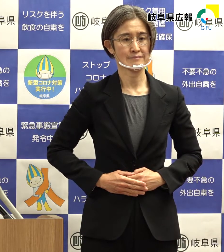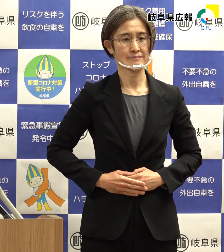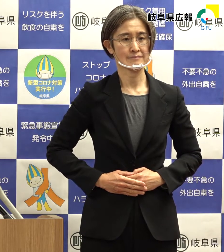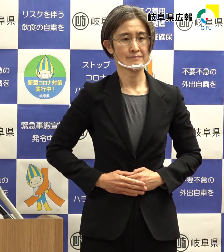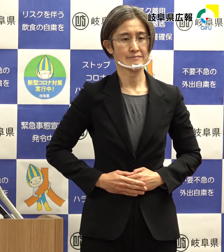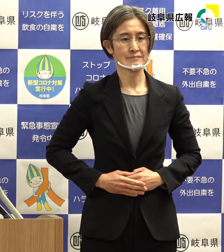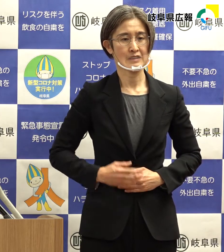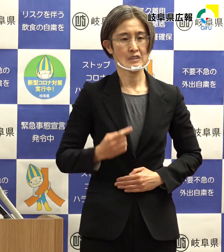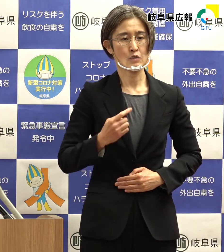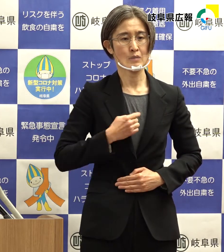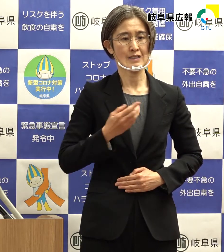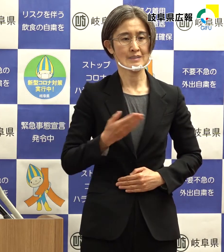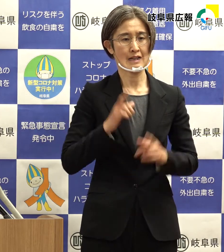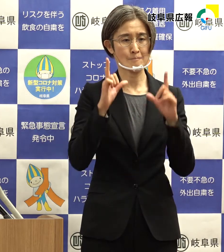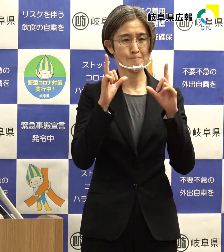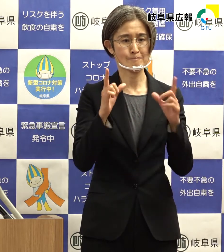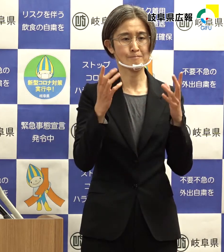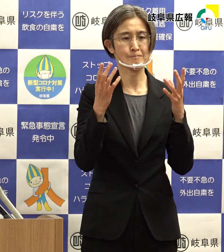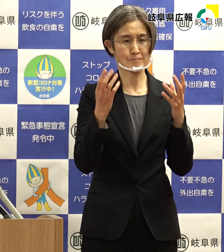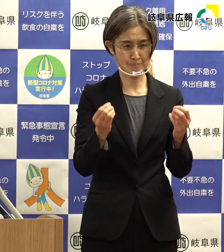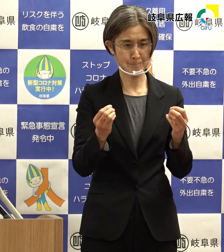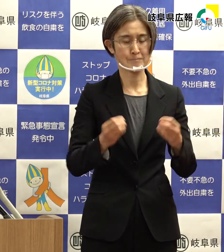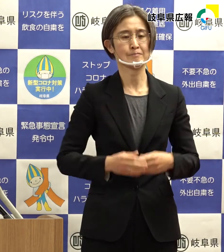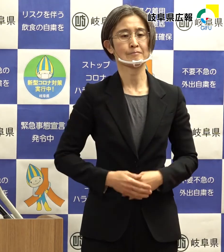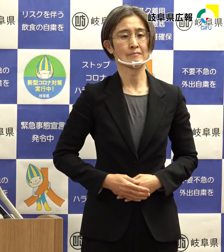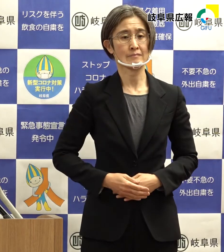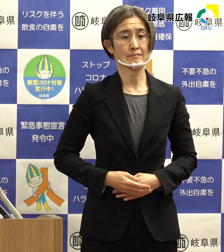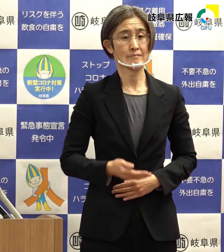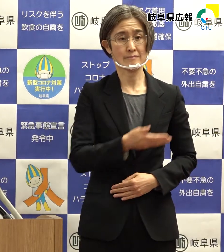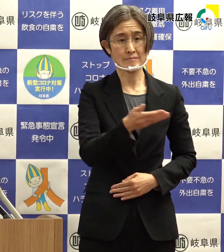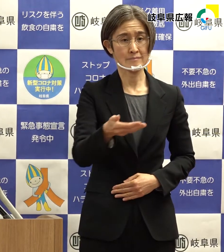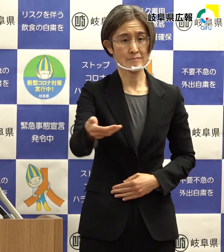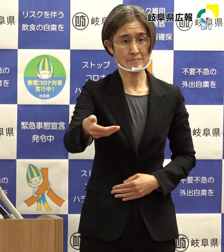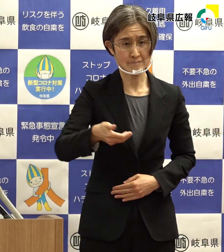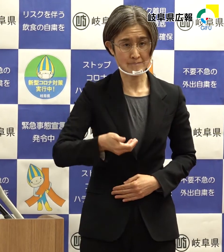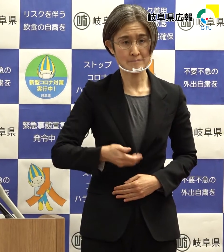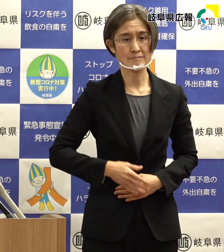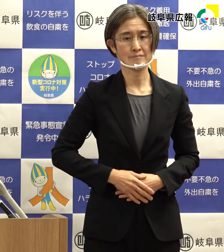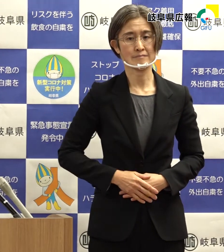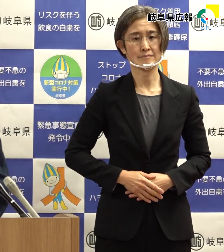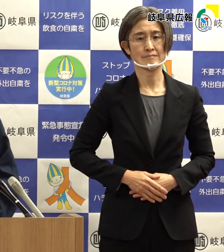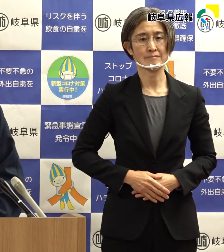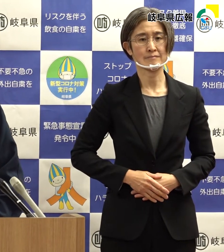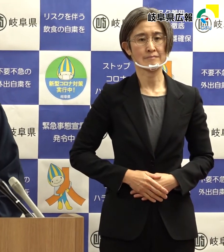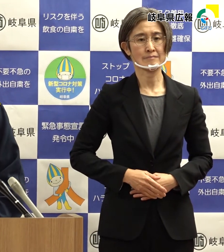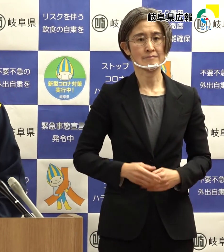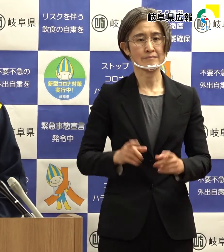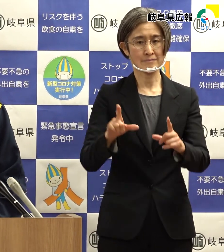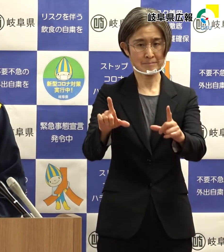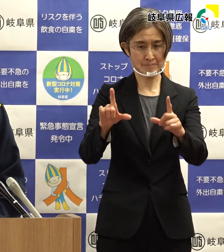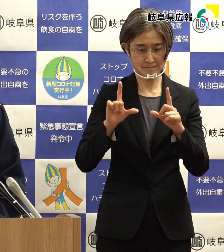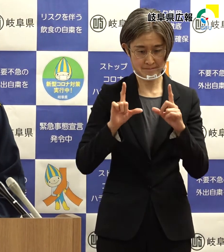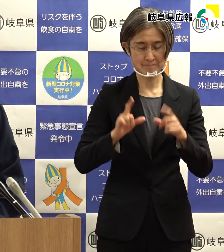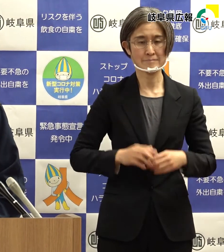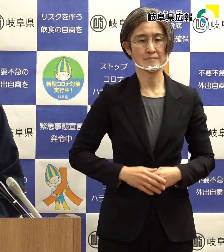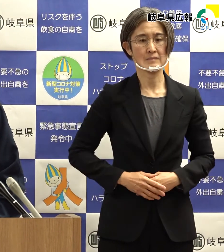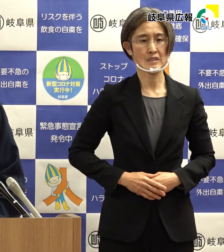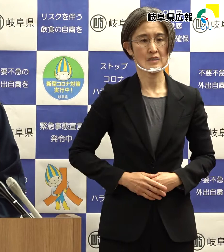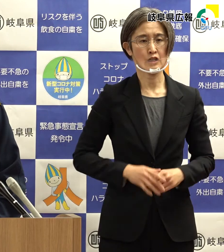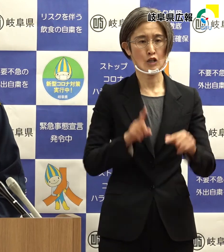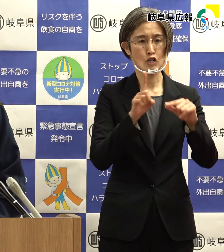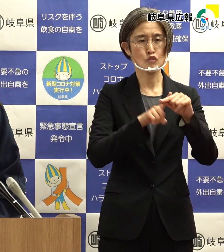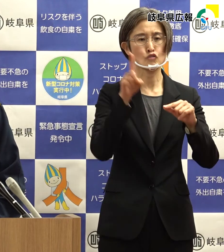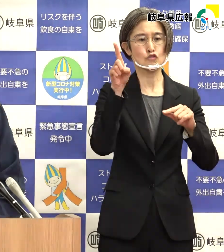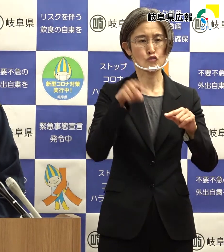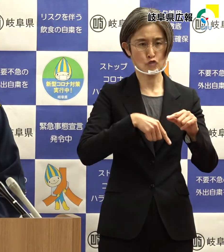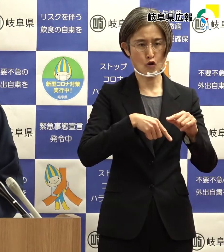私の方からは以上です。 それでは幹事長の読みにします。 はい、読売新聞からです。中濃県域が